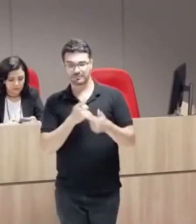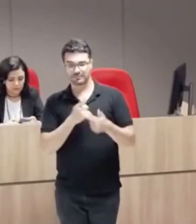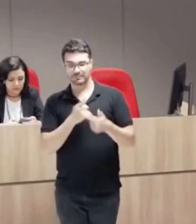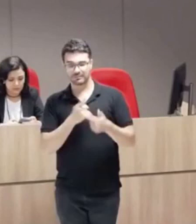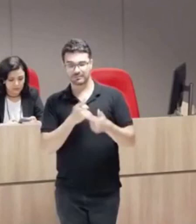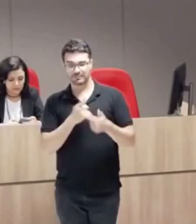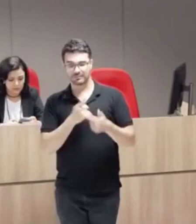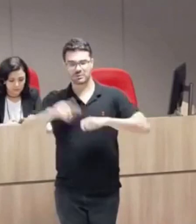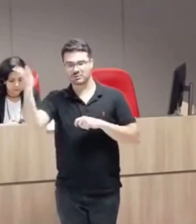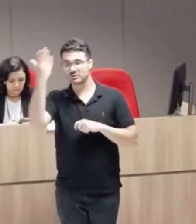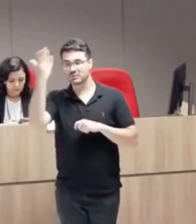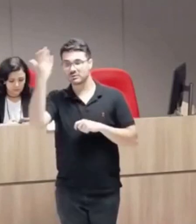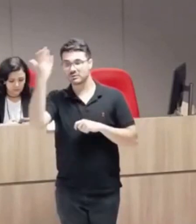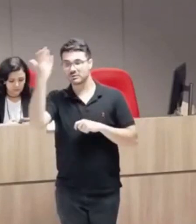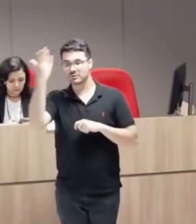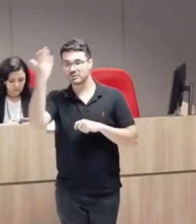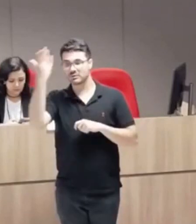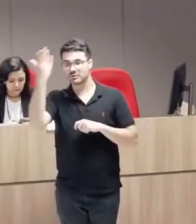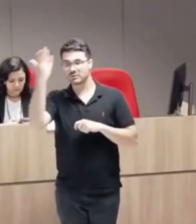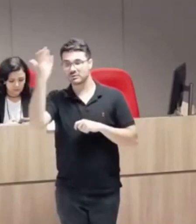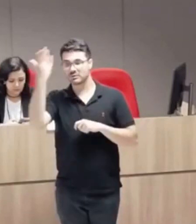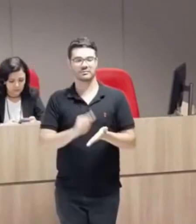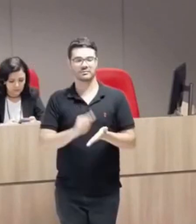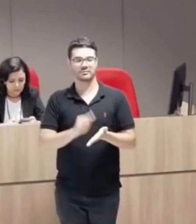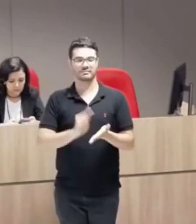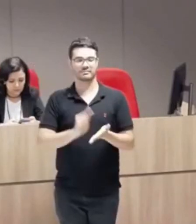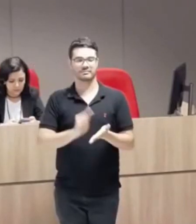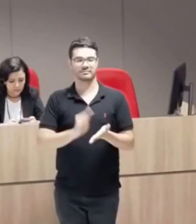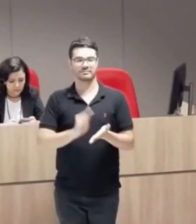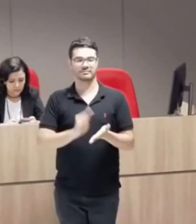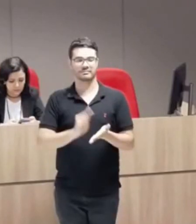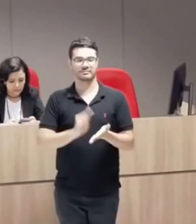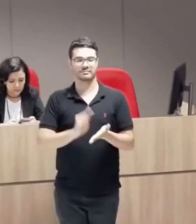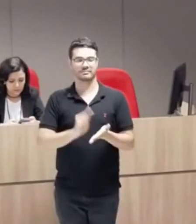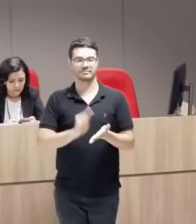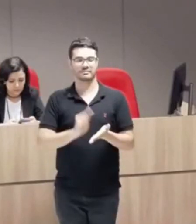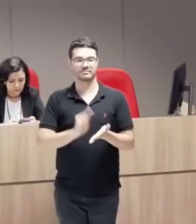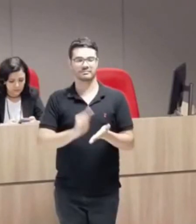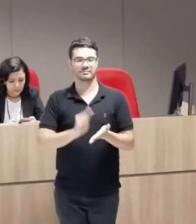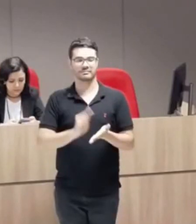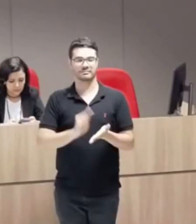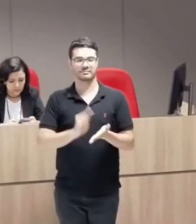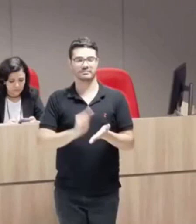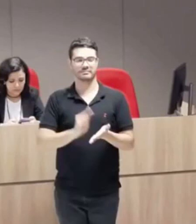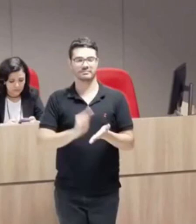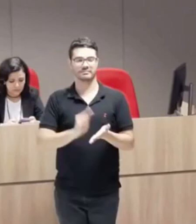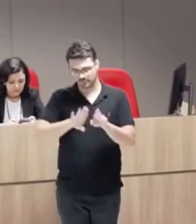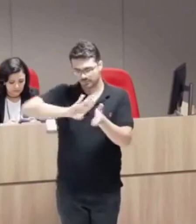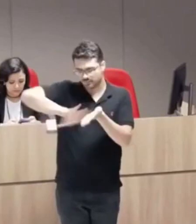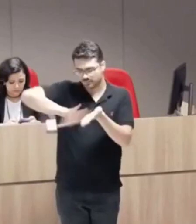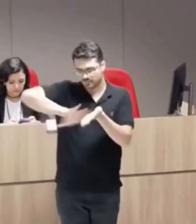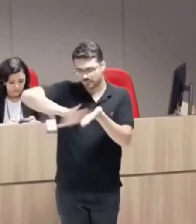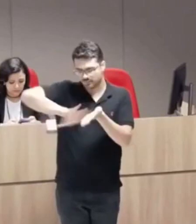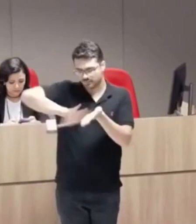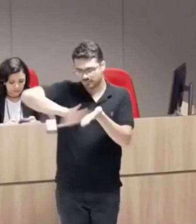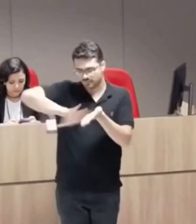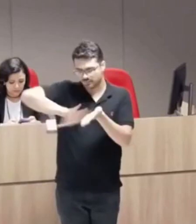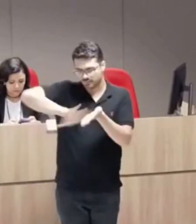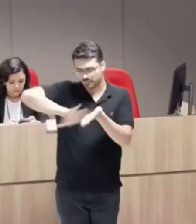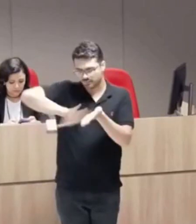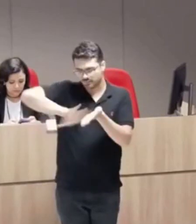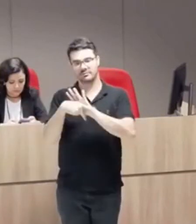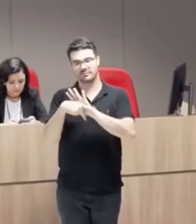de atestar aquilo que está escondido, que está invisibilizado e que está apartado da nossa